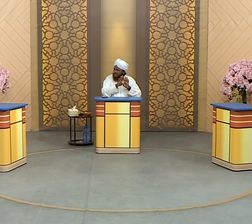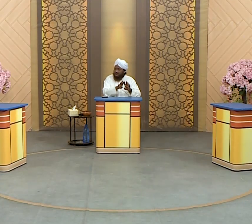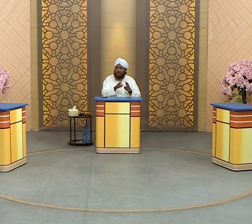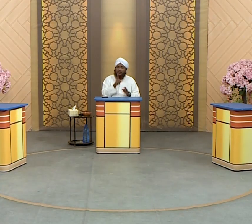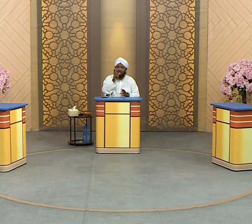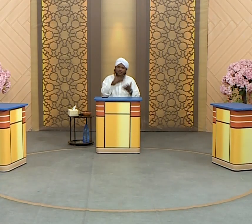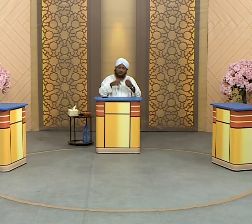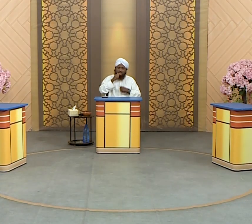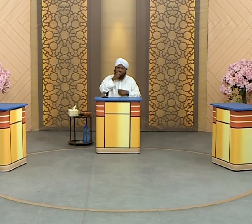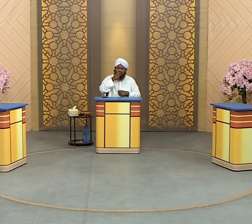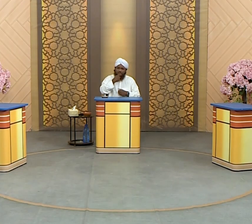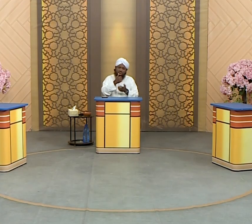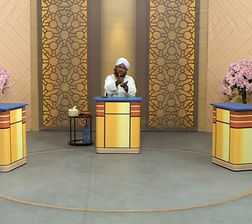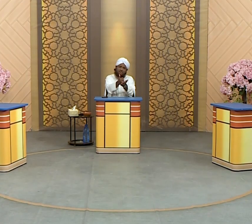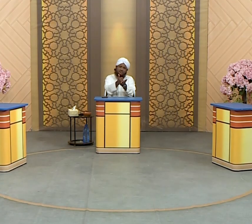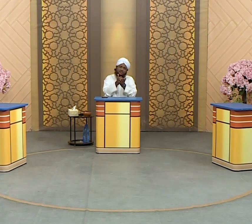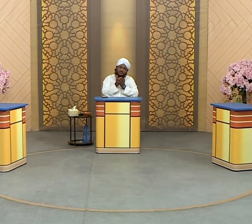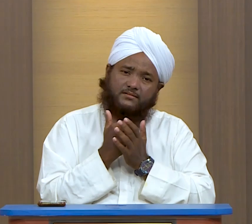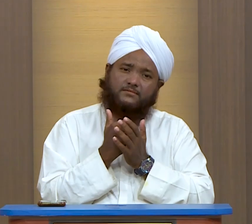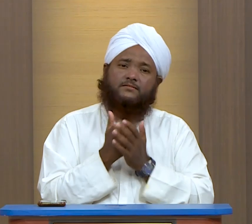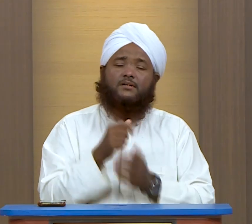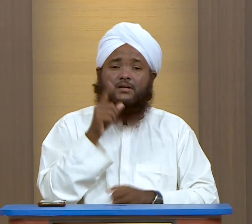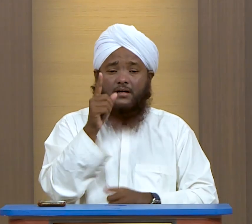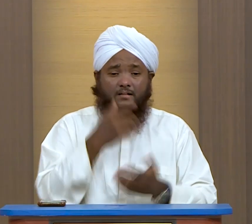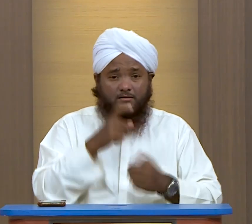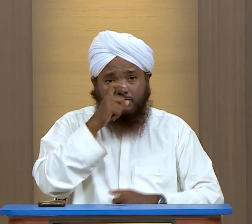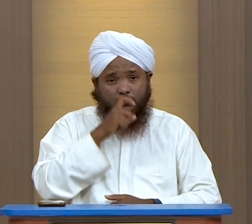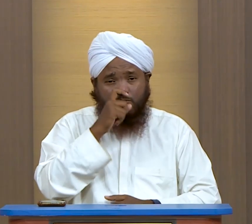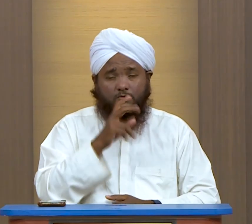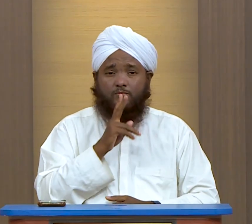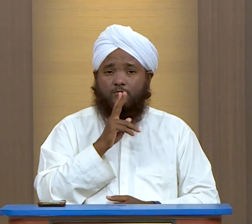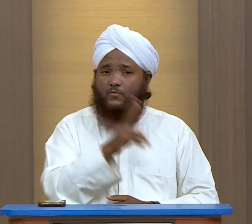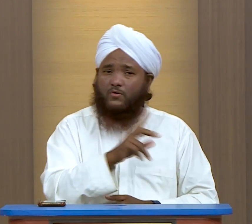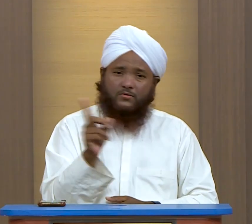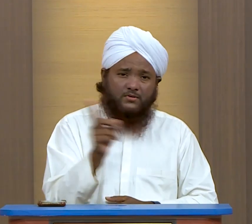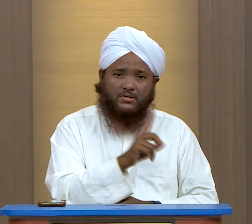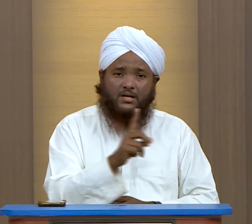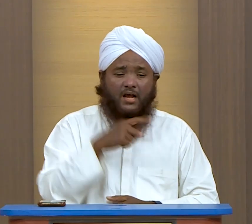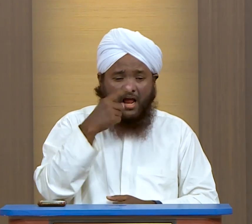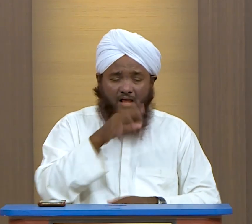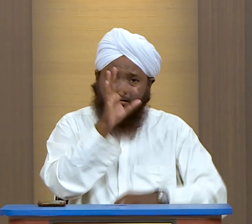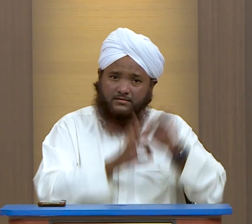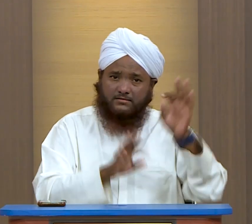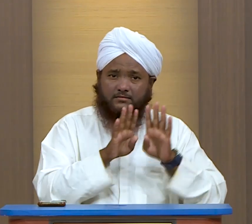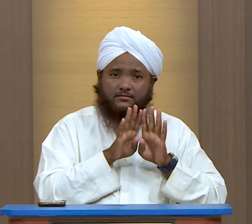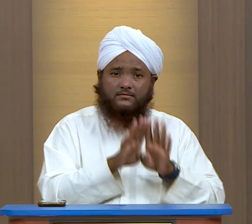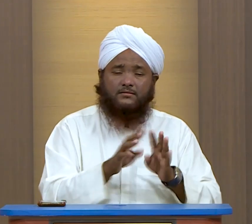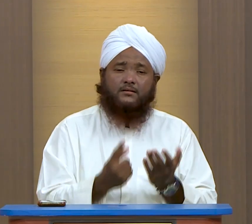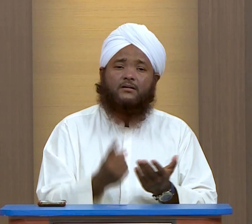کا اللہ سلیقہ تو سکھا دے۔ میں جھوٹ نہ بولوں کبھی گالی نہ نکالوں، اللہ مرض سے تو